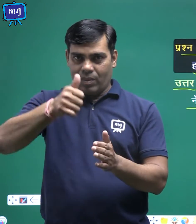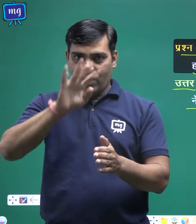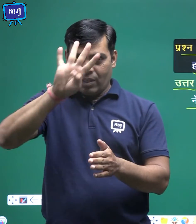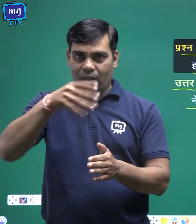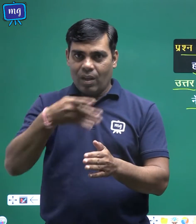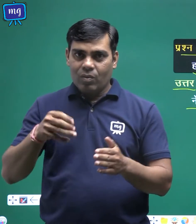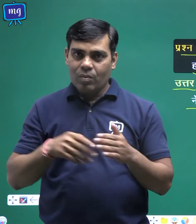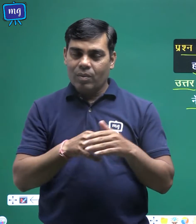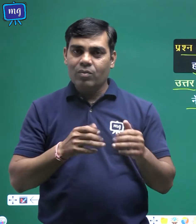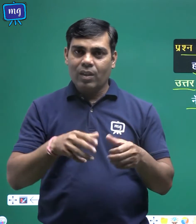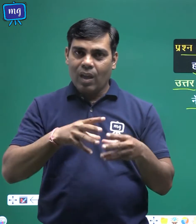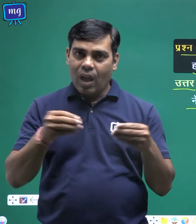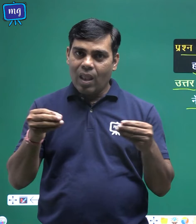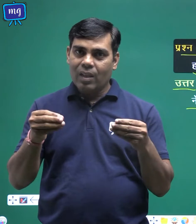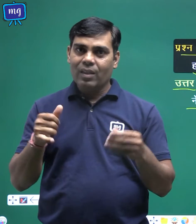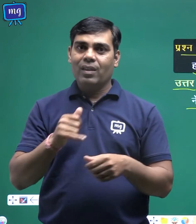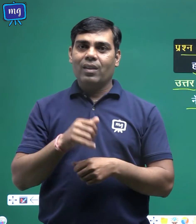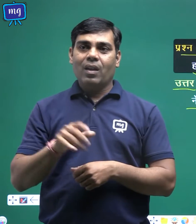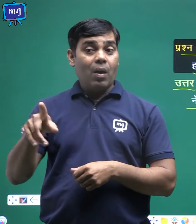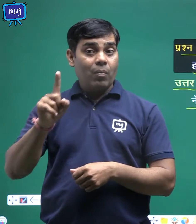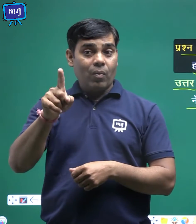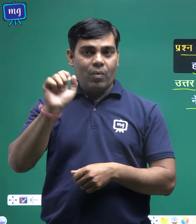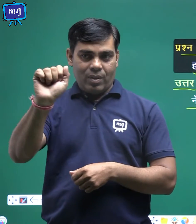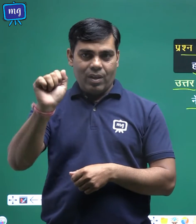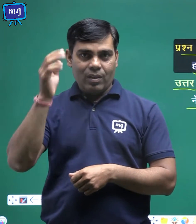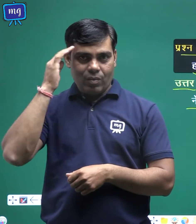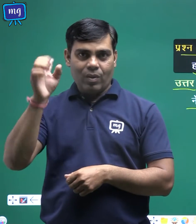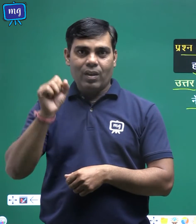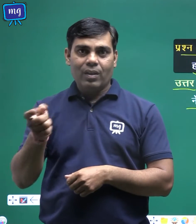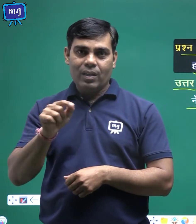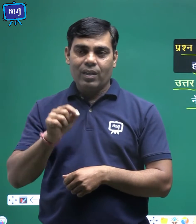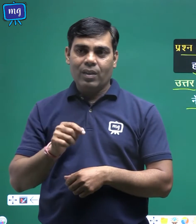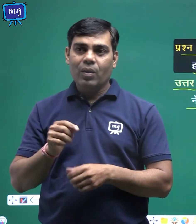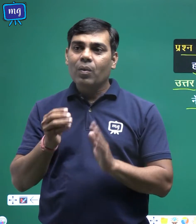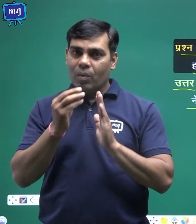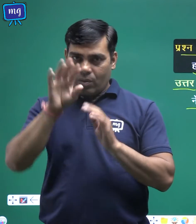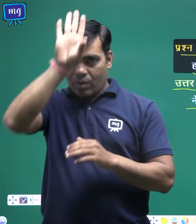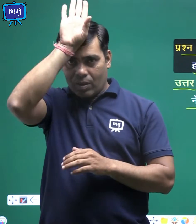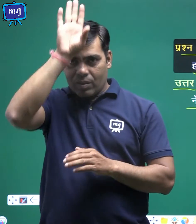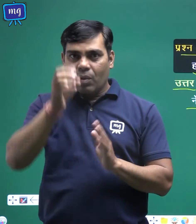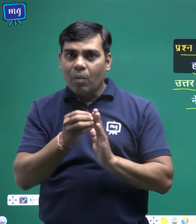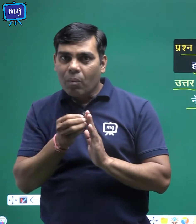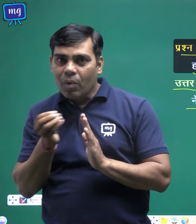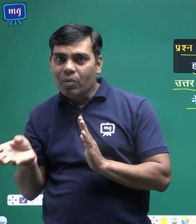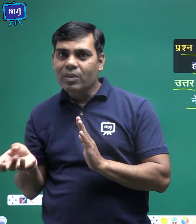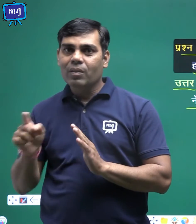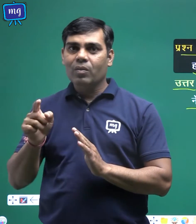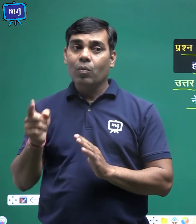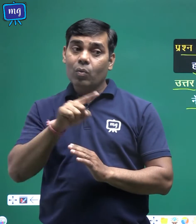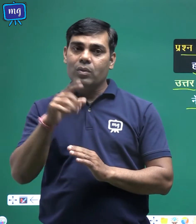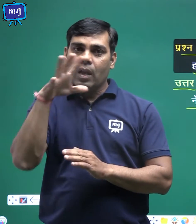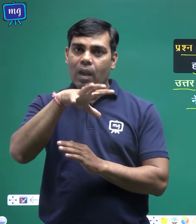हल किया। आपको याद होगा कि पड़ोसी राजा ने उस राज्य